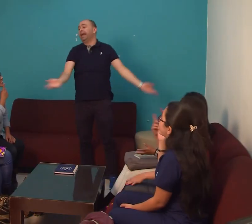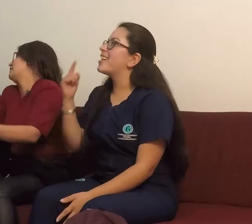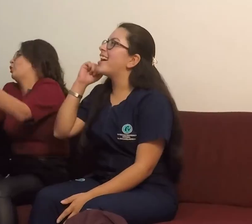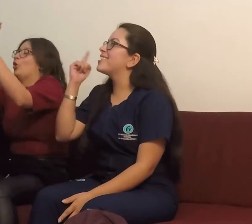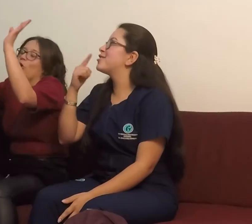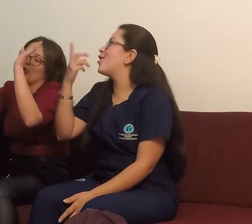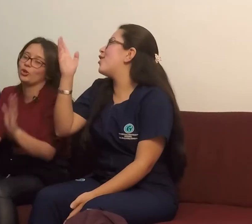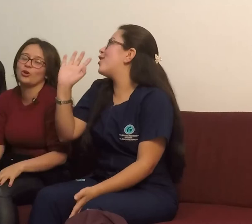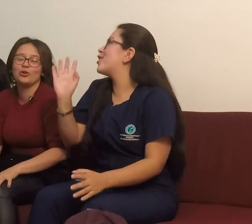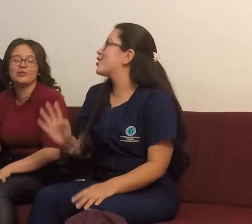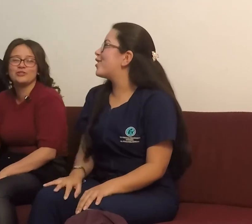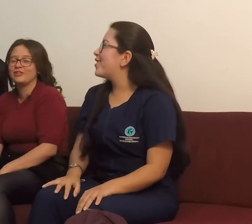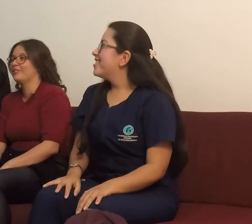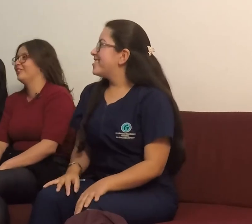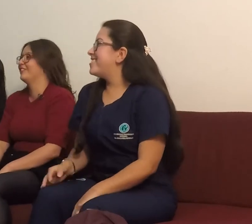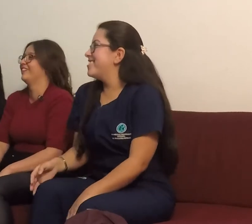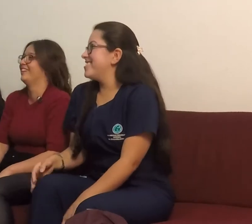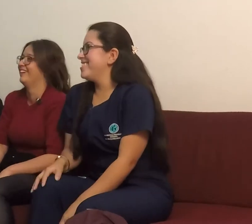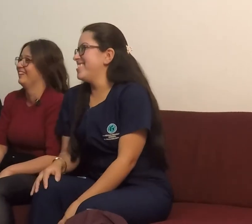el pato era sordo